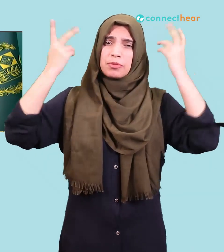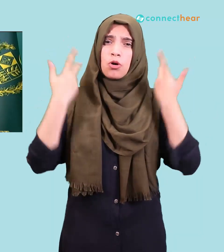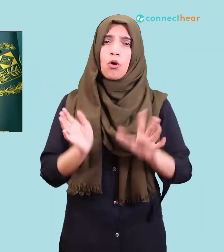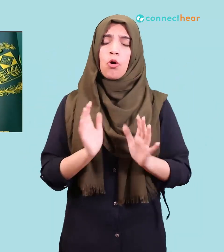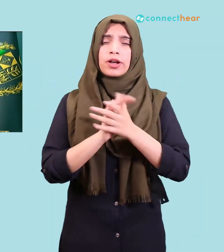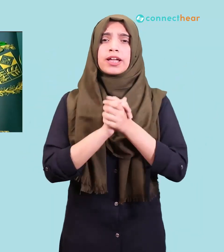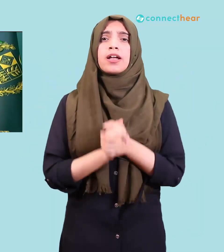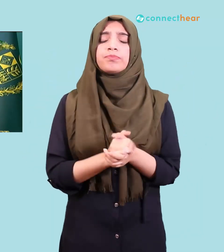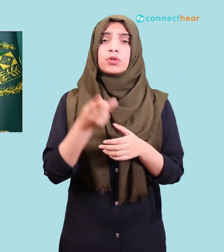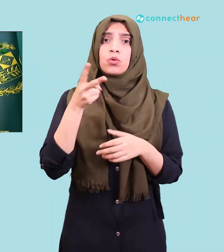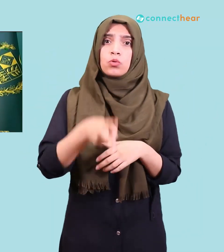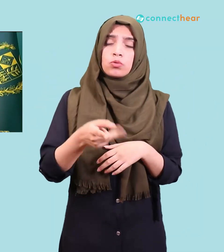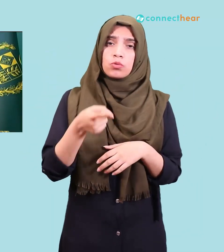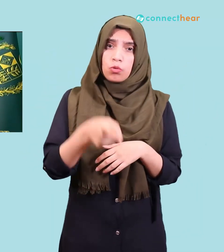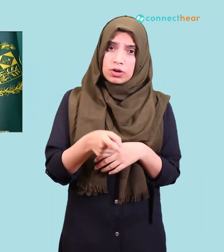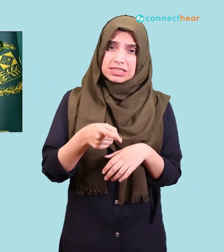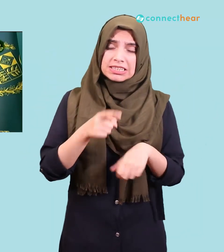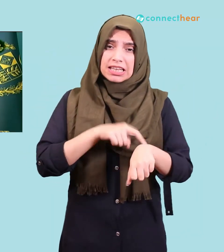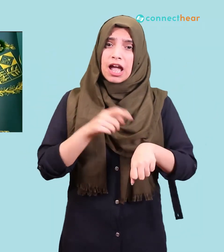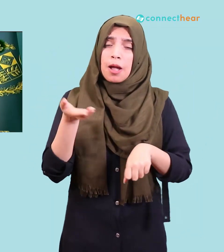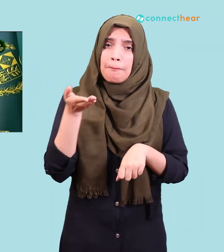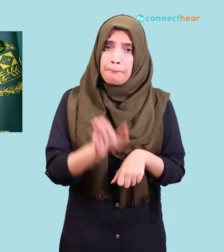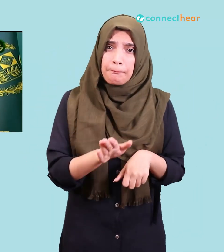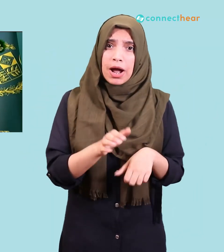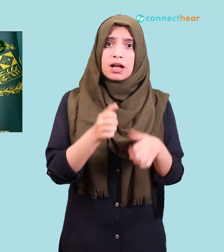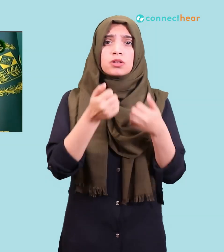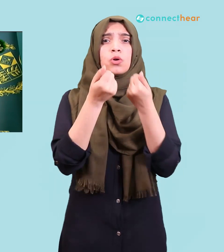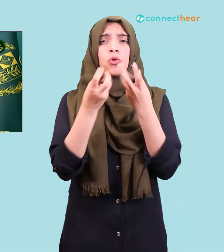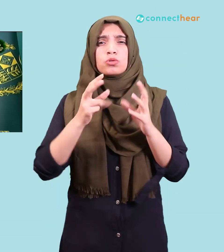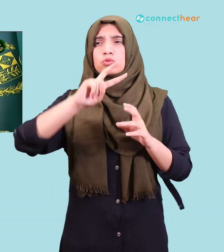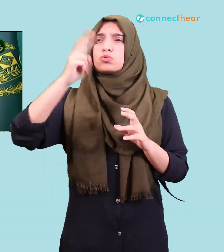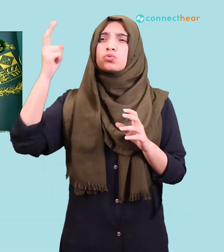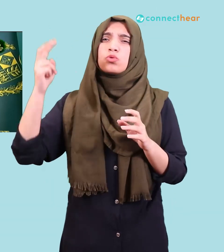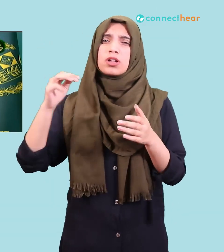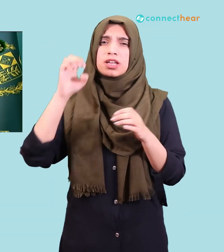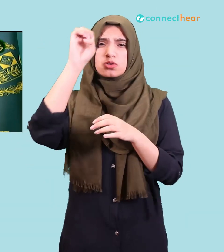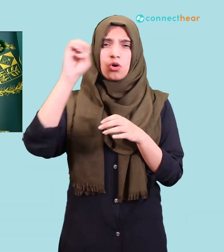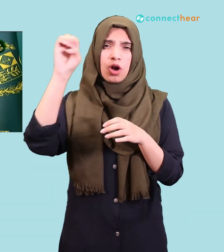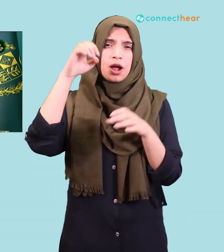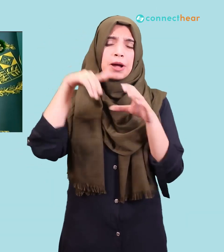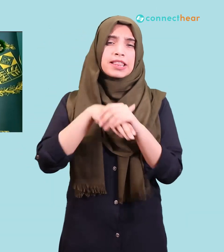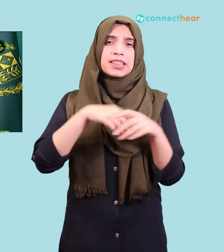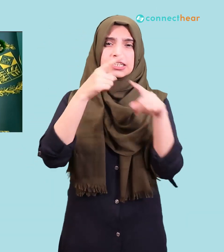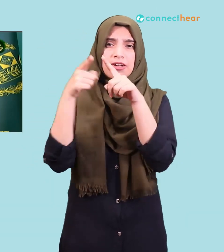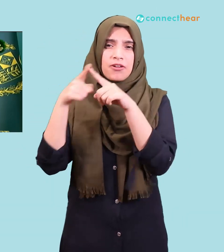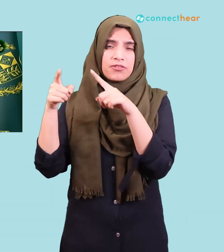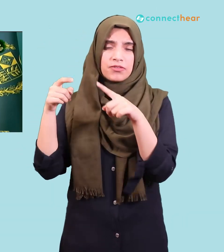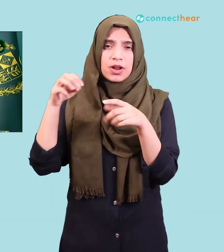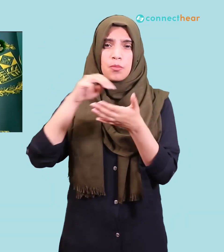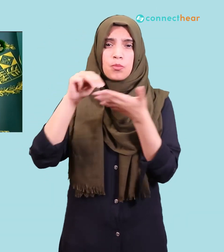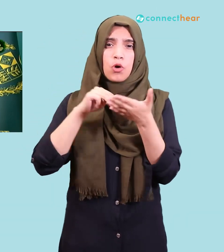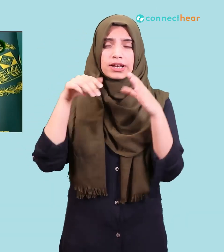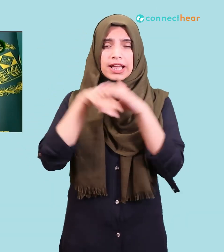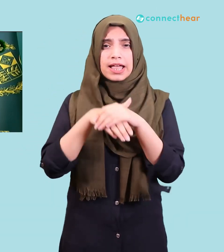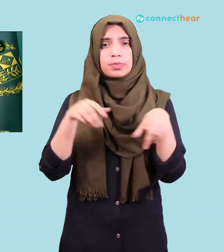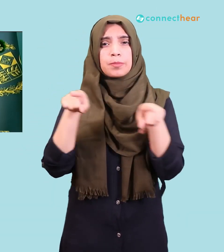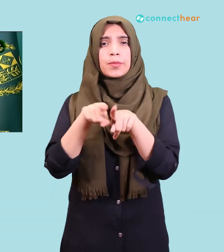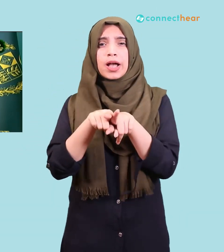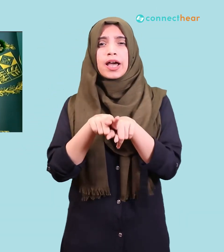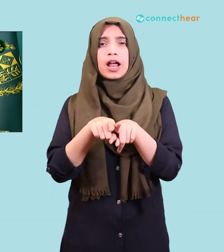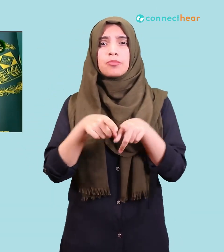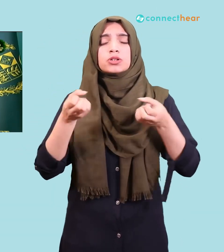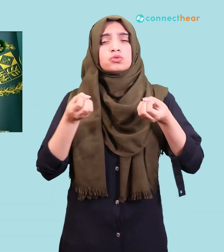कोई मगरब के किसी मुल्क में उनकी शान में गुस्ताखी करता है। मुसलमानों को तकलीफ़ होती है, कहीं